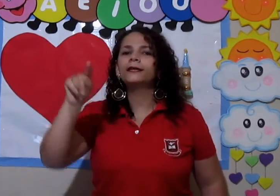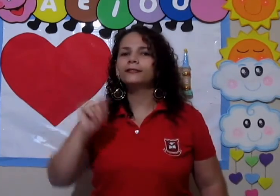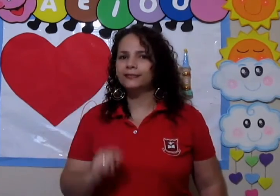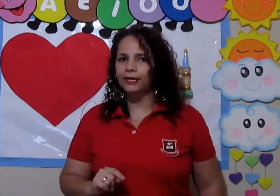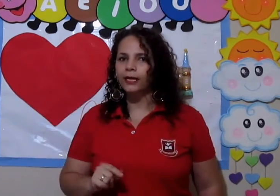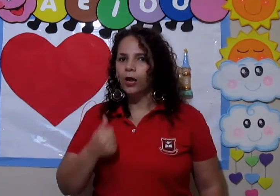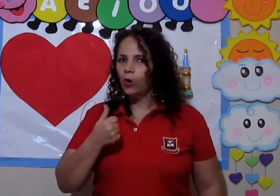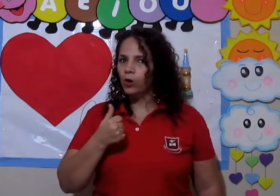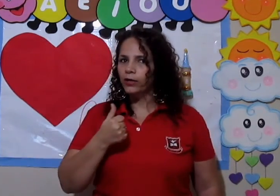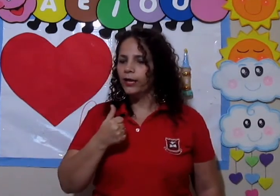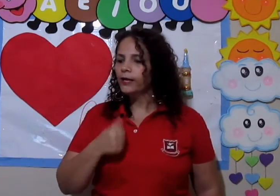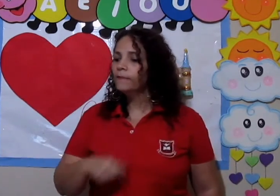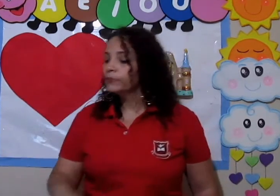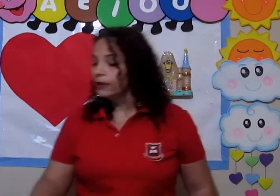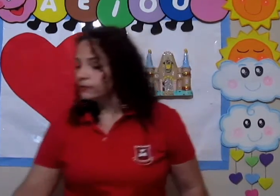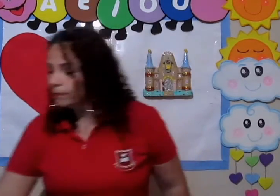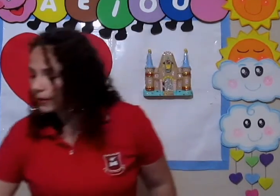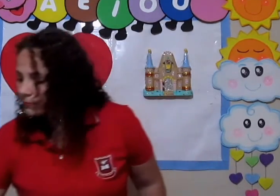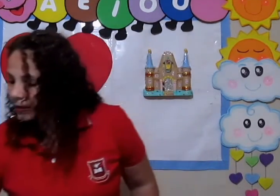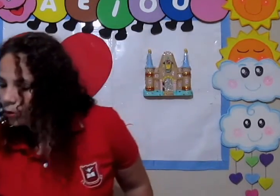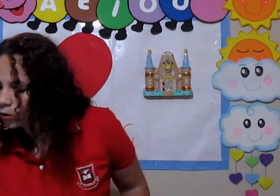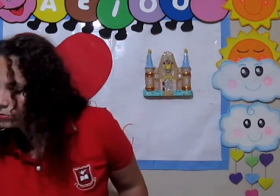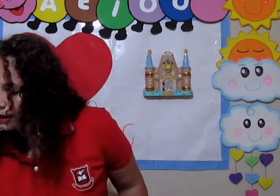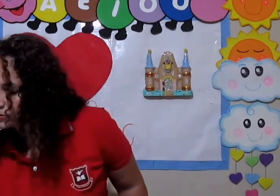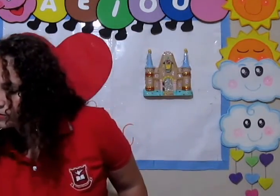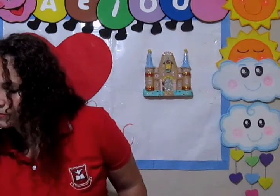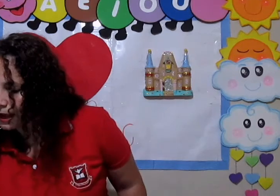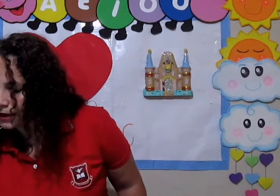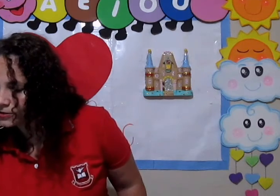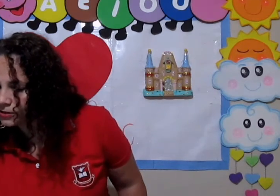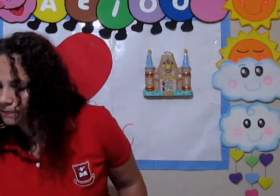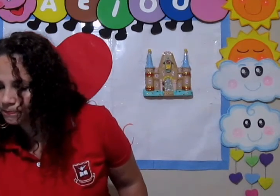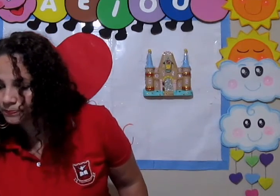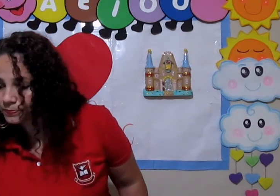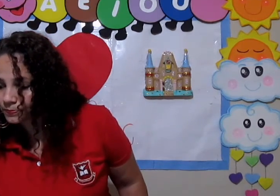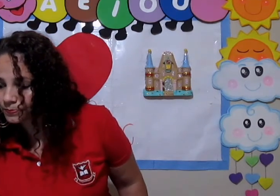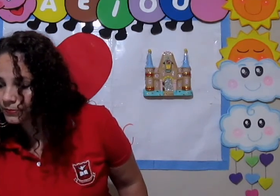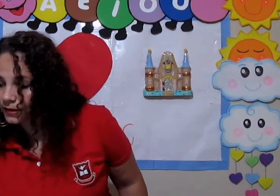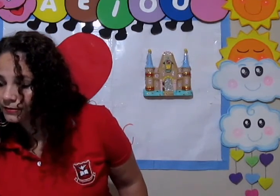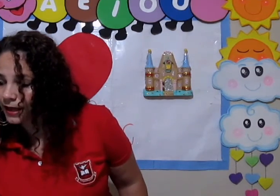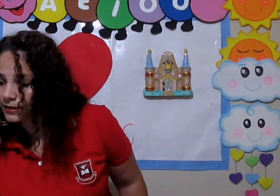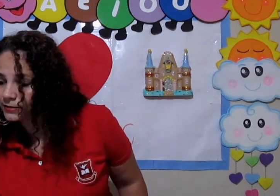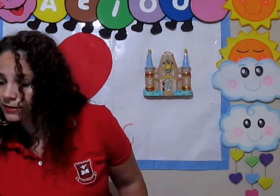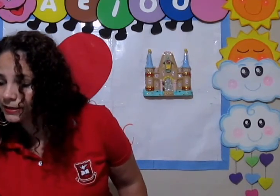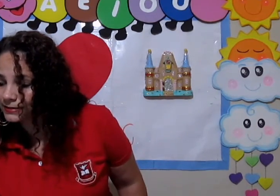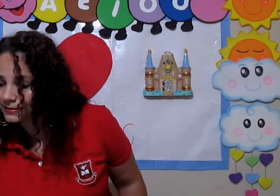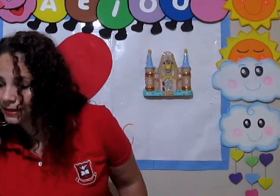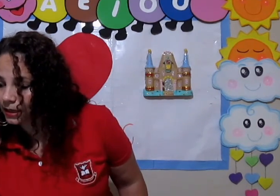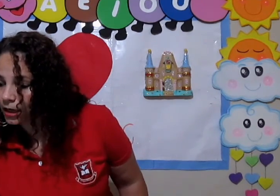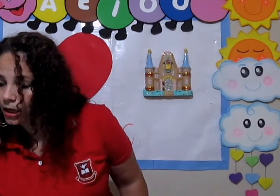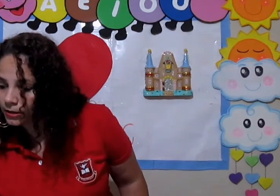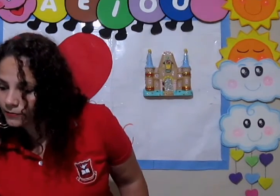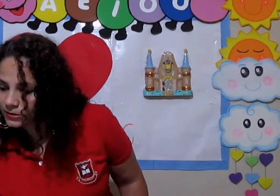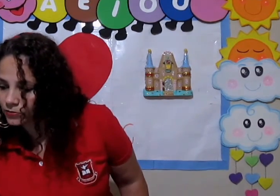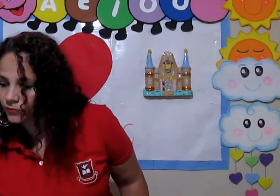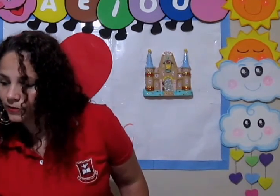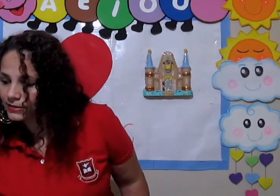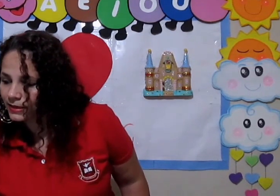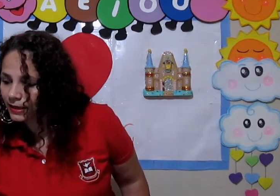C, ok? Também tem outra atividade da letrinha C que vocês vão fazer.